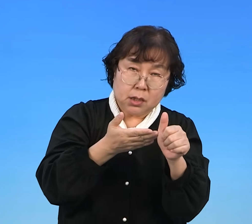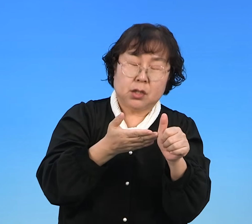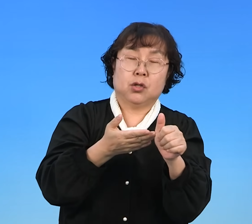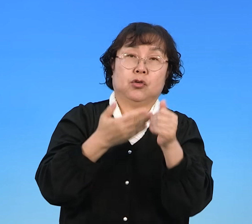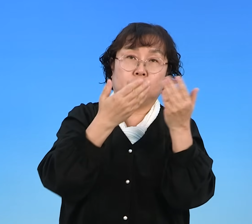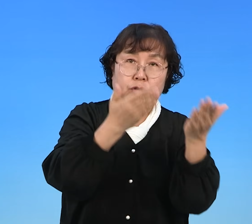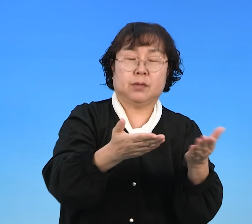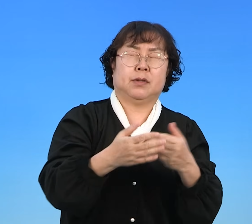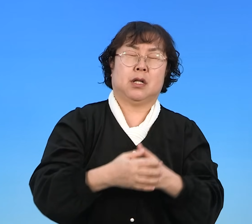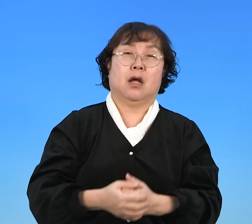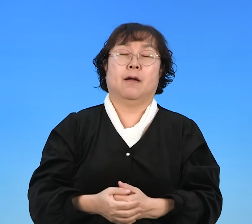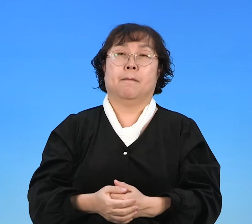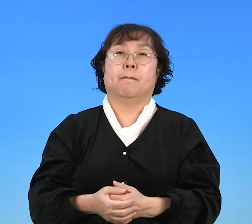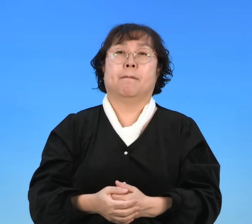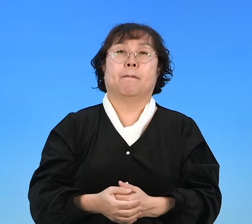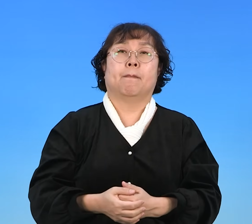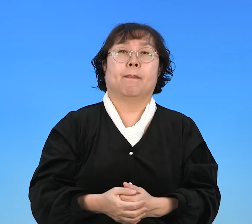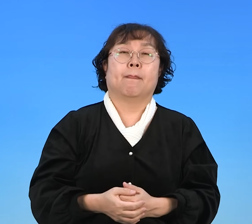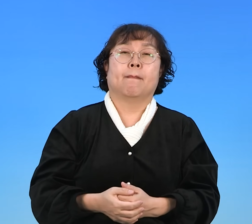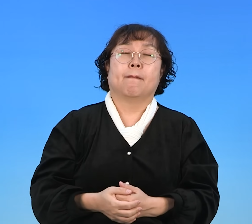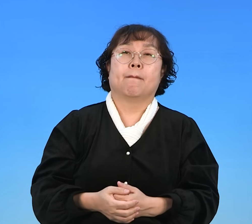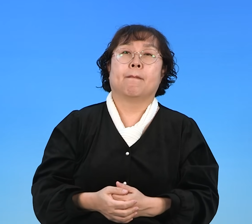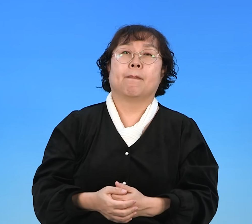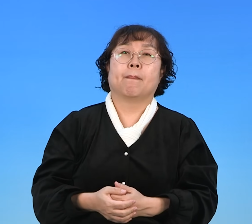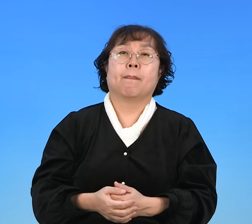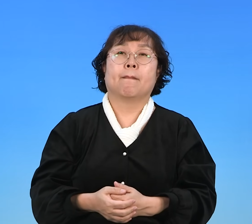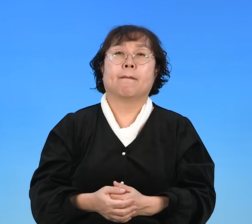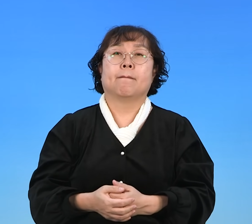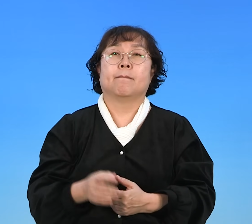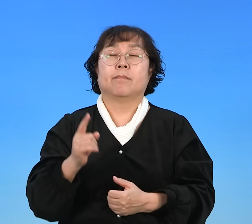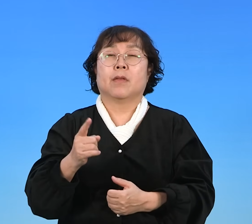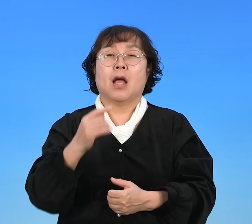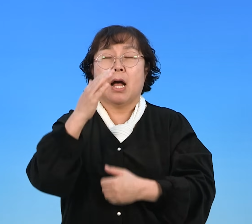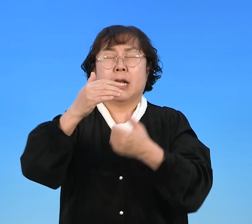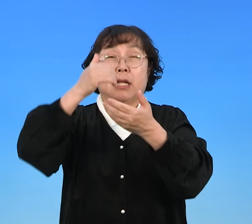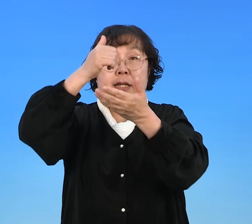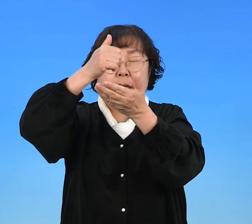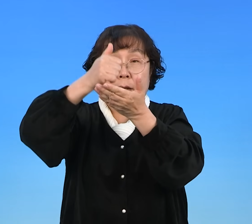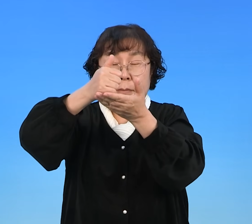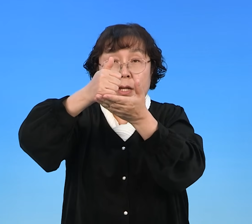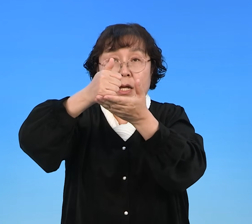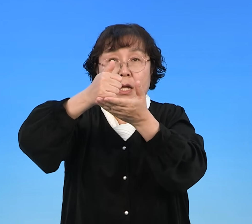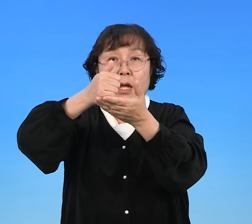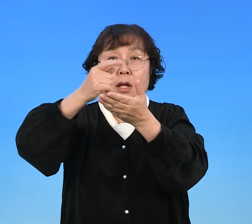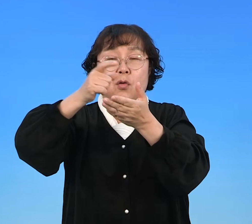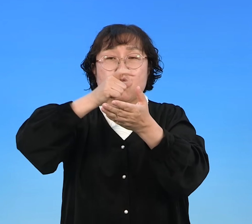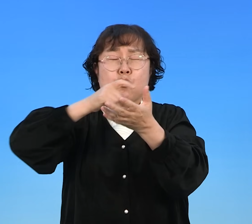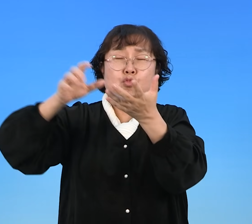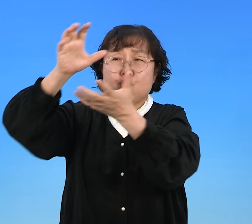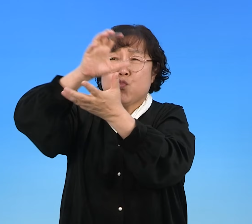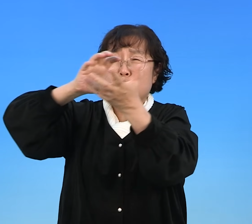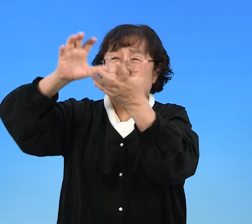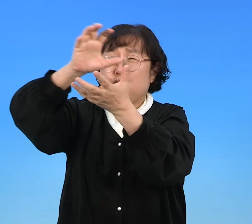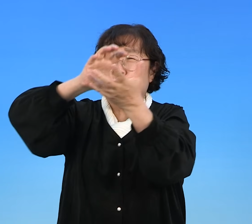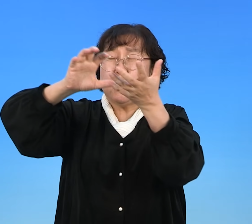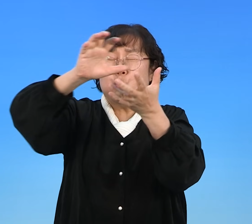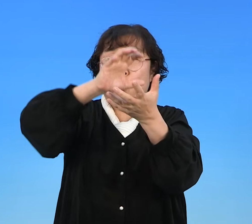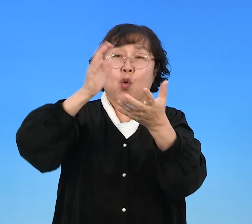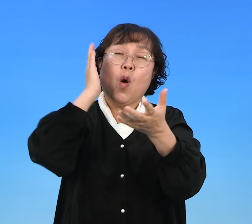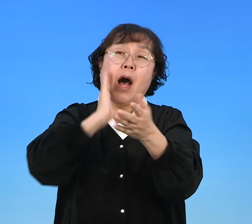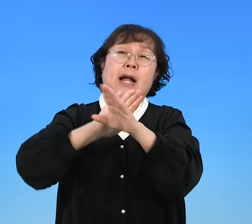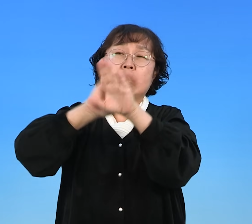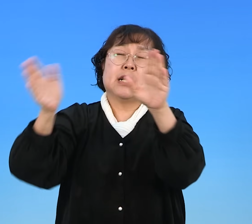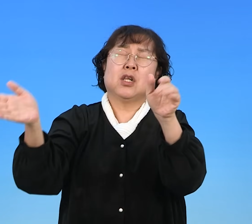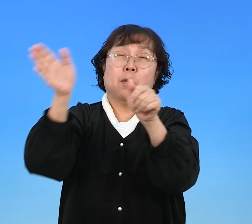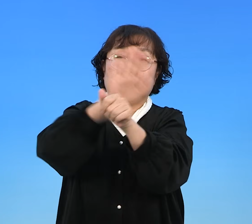먹을 것을 주시는도다. 이게 참 묘해요. 이게 지금 하나님이 그 구름으로 하늘을